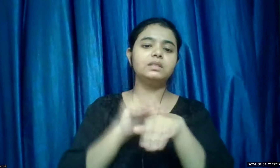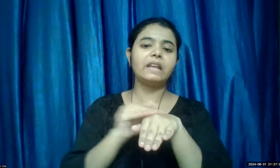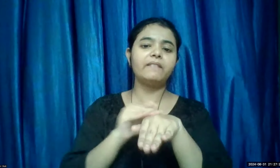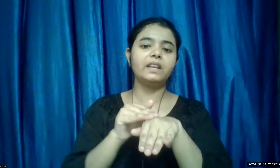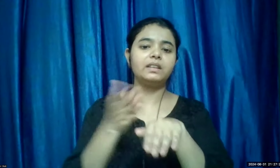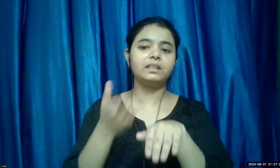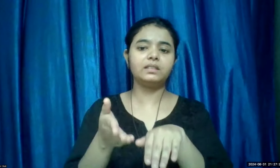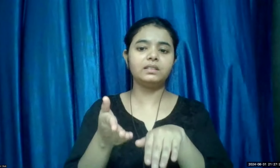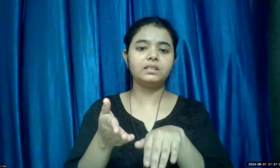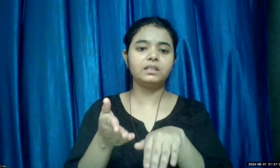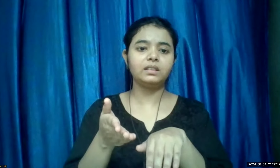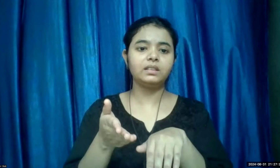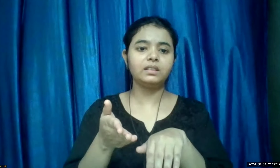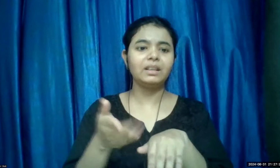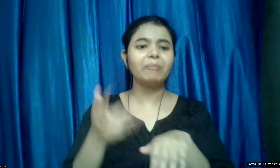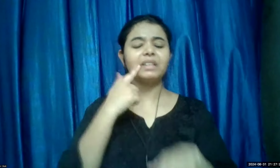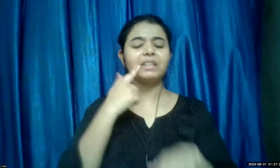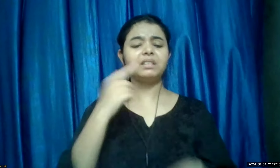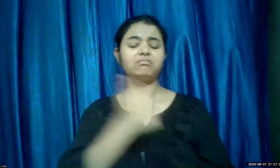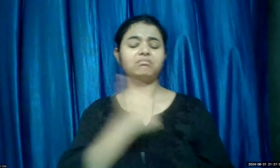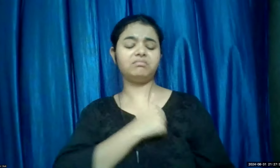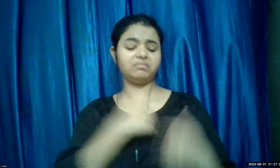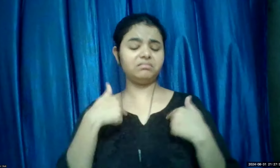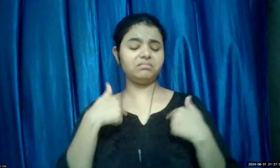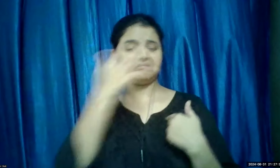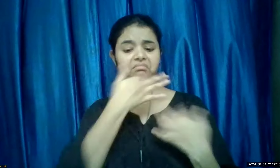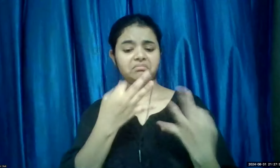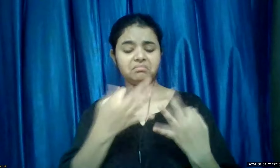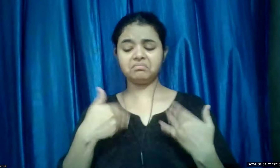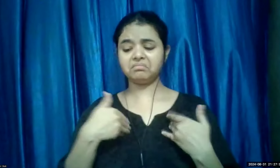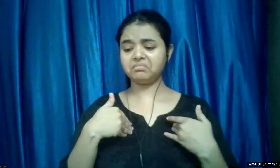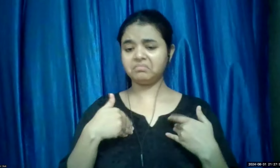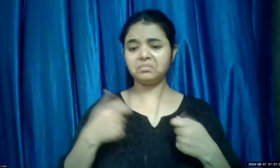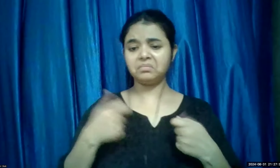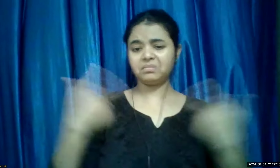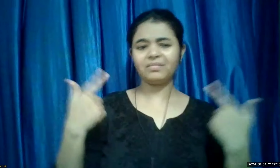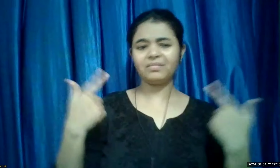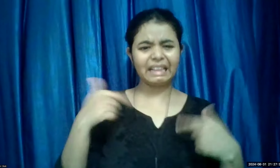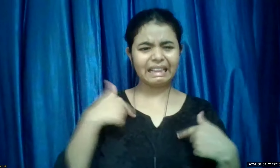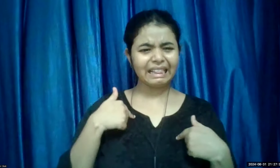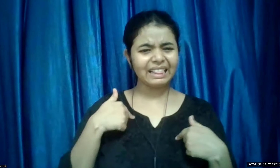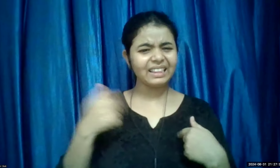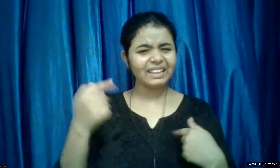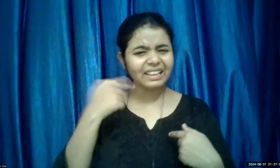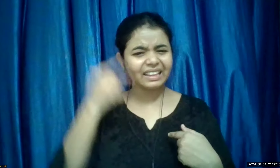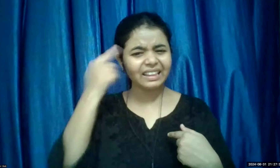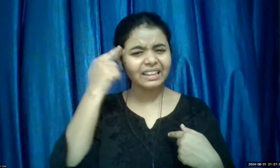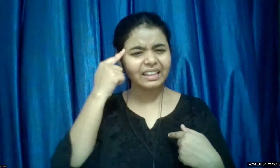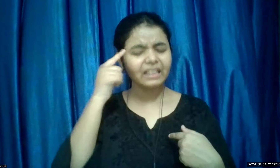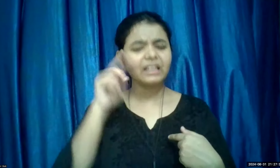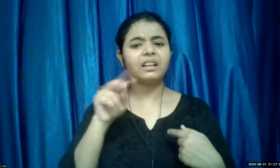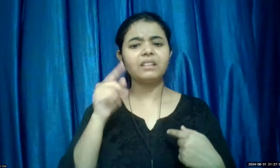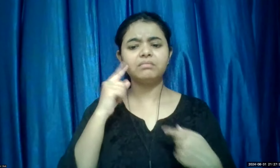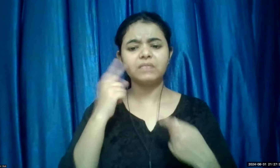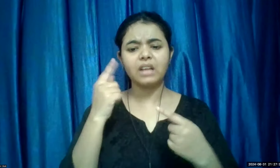है। इस शरीर से जुड़े हुए जो संबंध ठीक हैं उसमें मेरा भाव है रखते हैं।